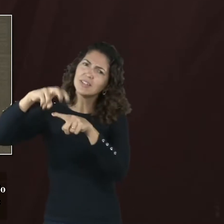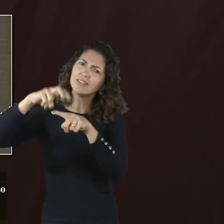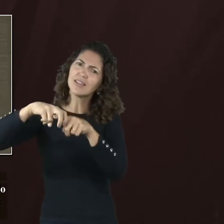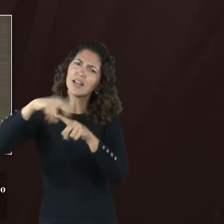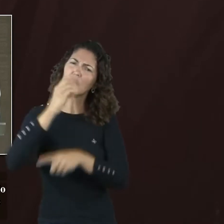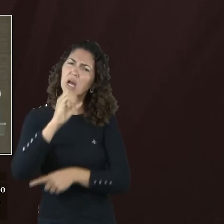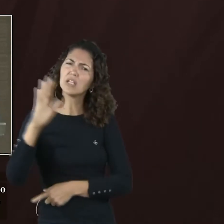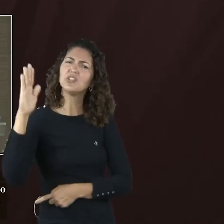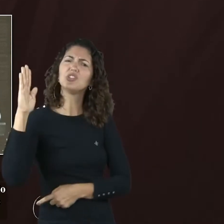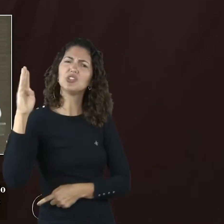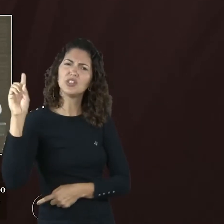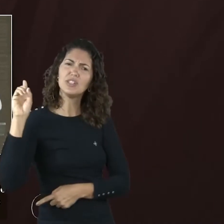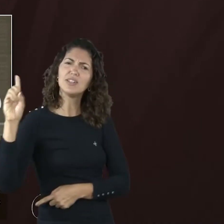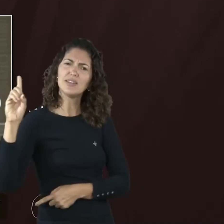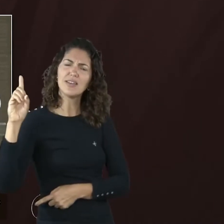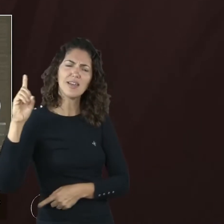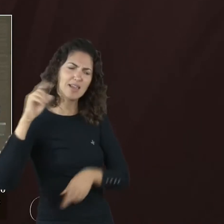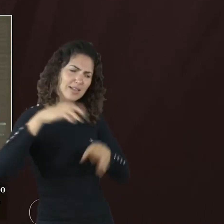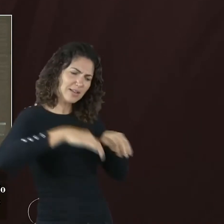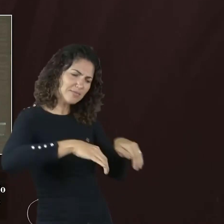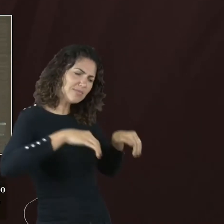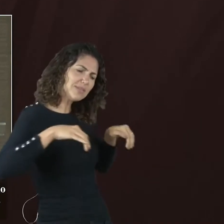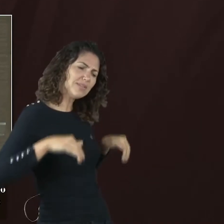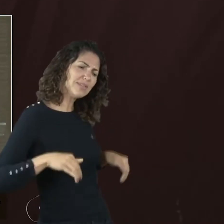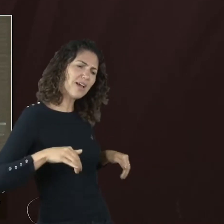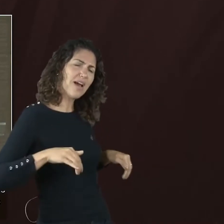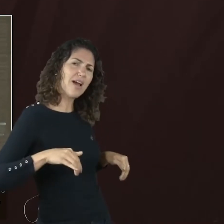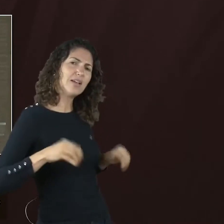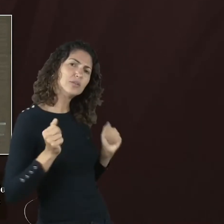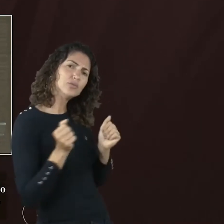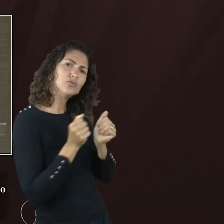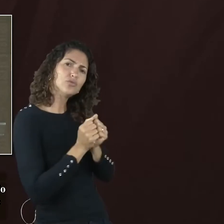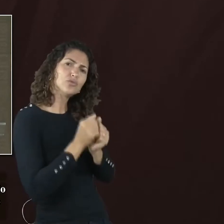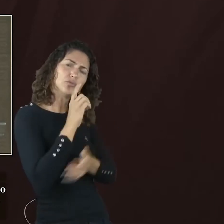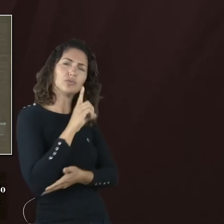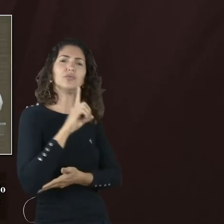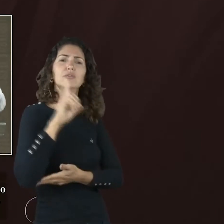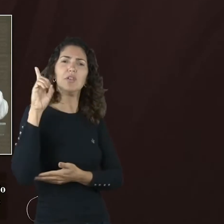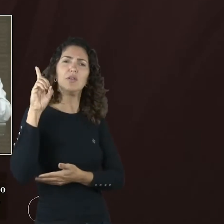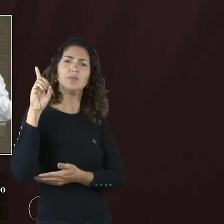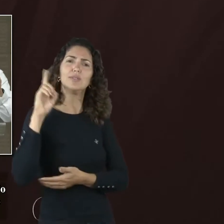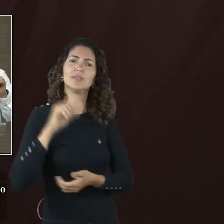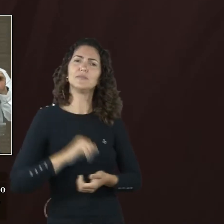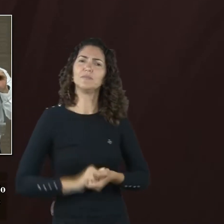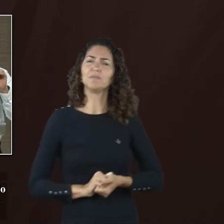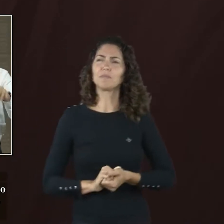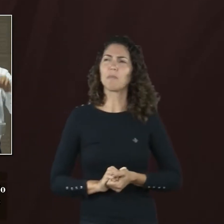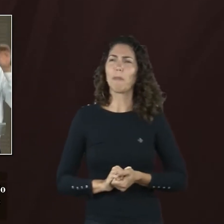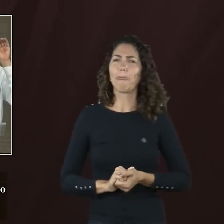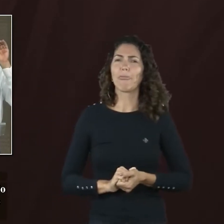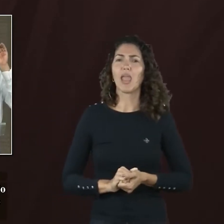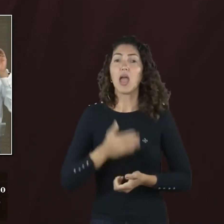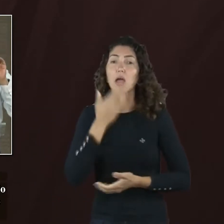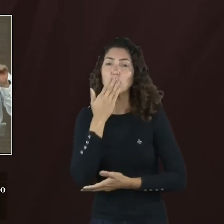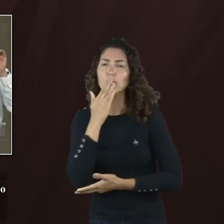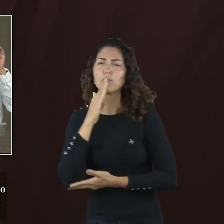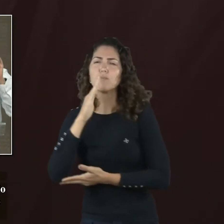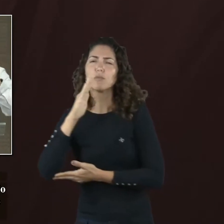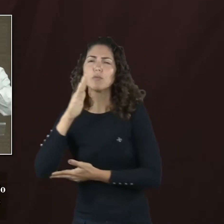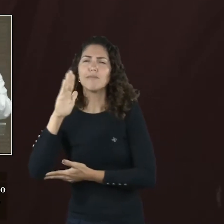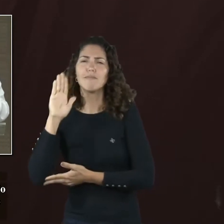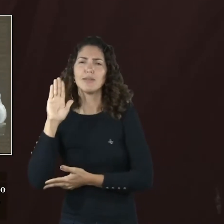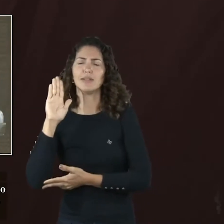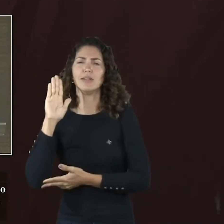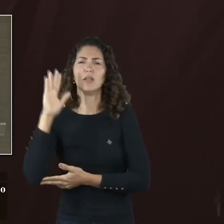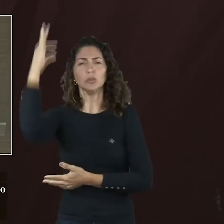tendo recebido do Pai a promessa do Espírito Santo. Irmãos, é tão importante essa palavra, a promessa